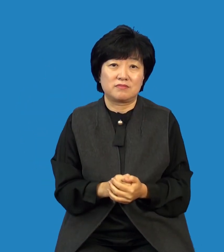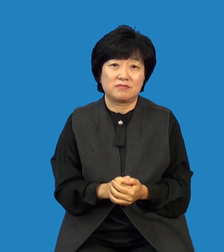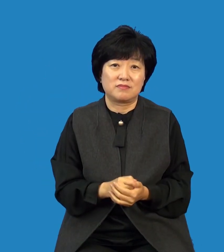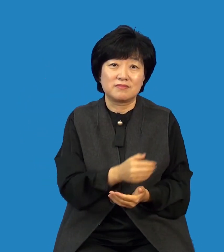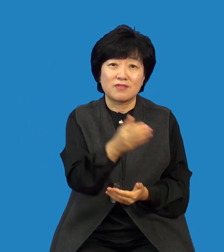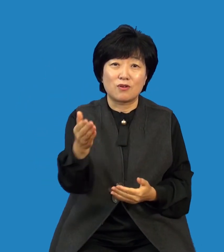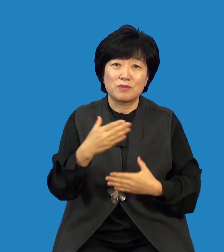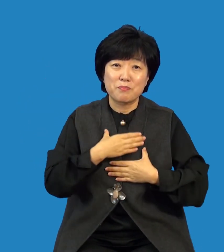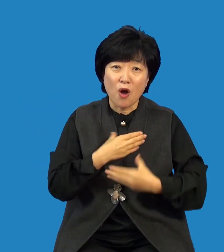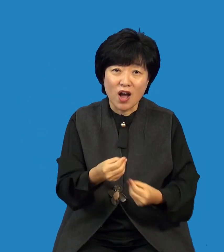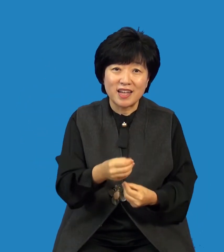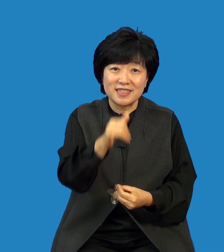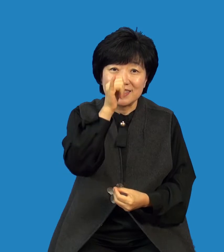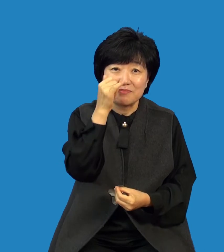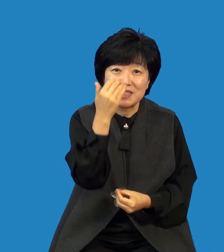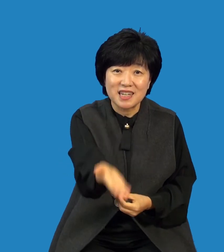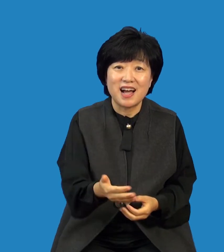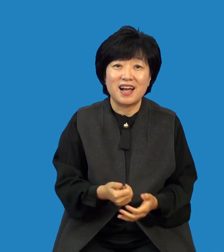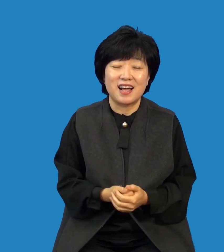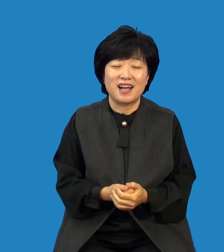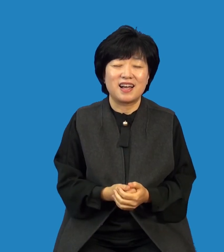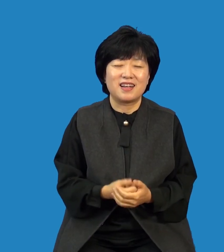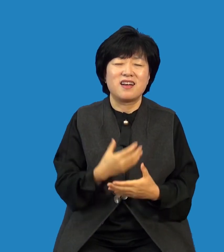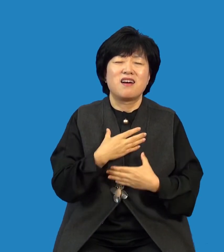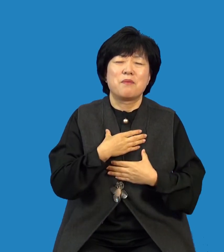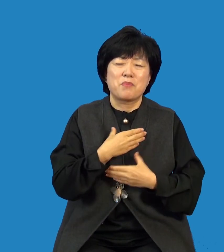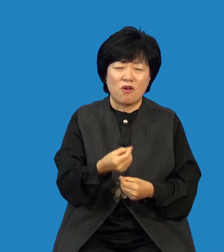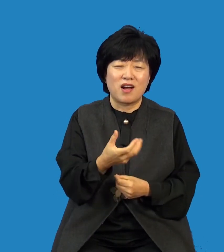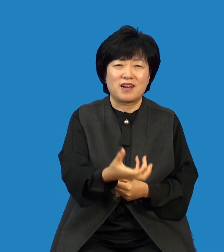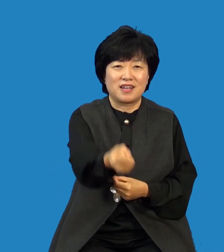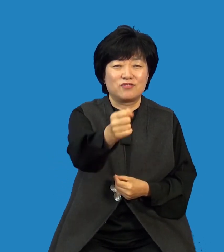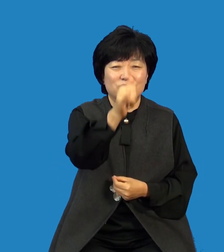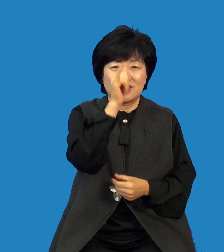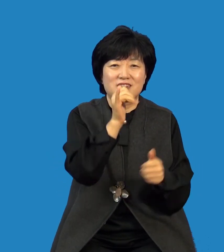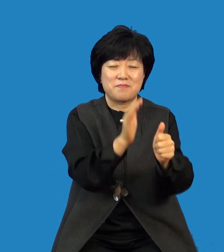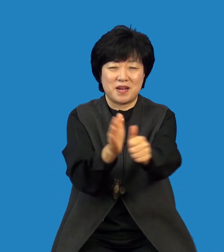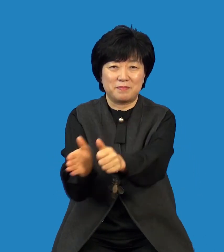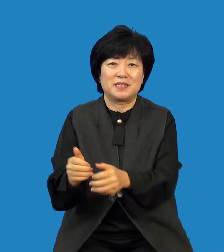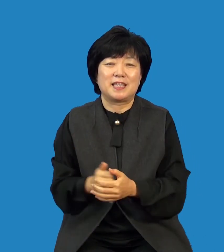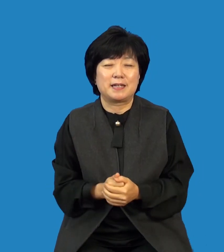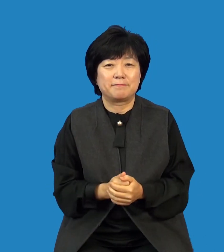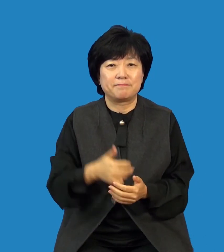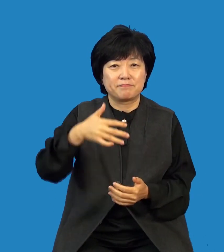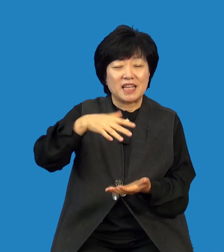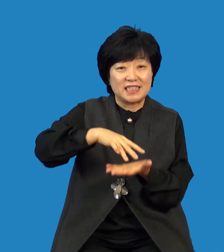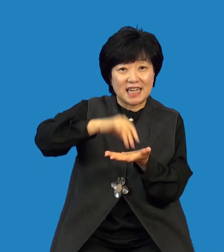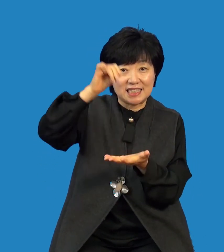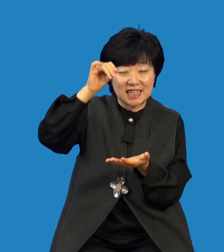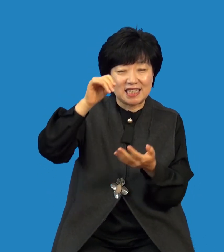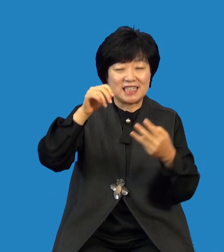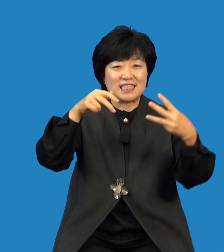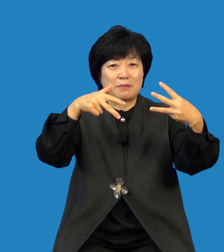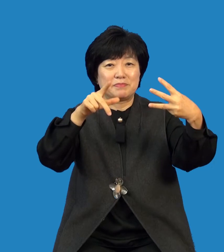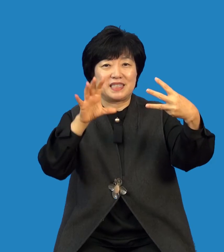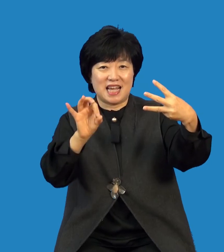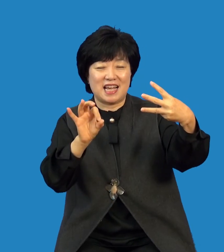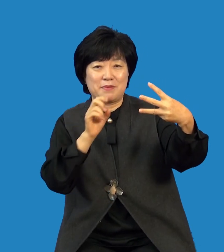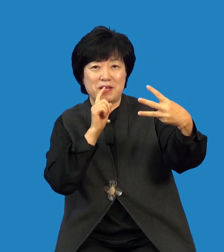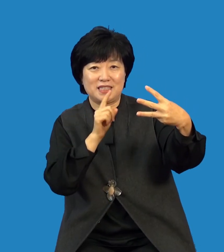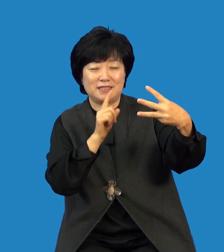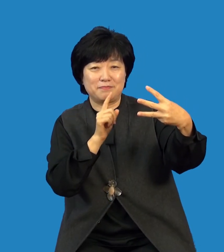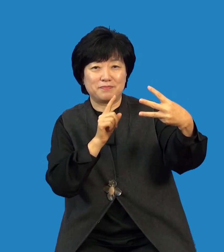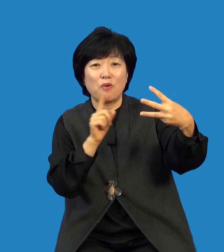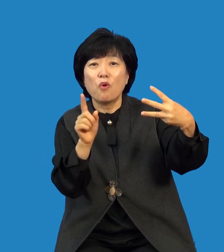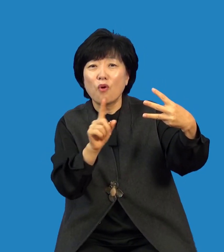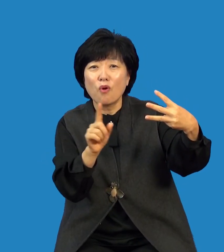용감하시네요. 평안이 있으시기를 주의 이름으로 축원합니다. 자, 그런데 창세기 3장에서 이제 큰 일이 벌어지죠. 여러분이 잘 아시는